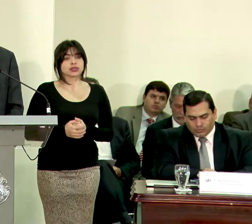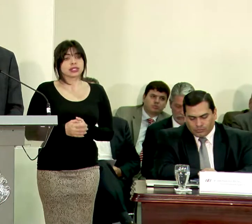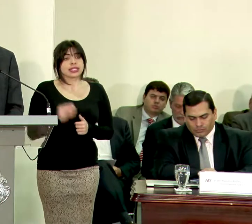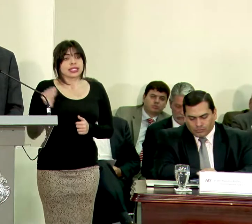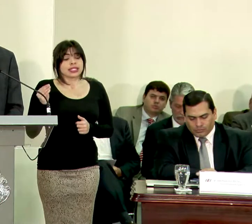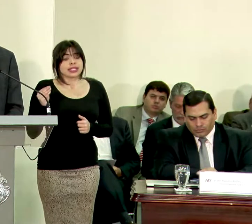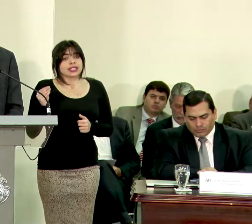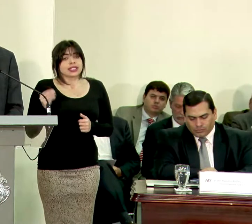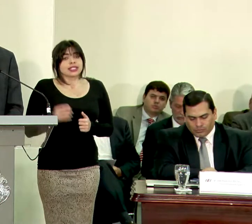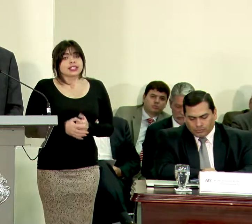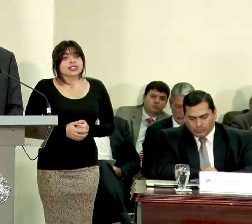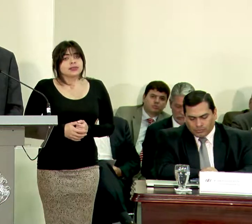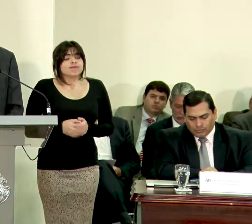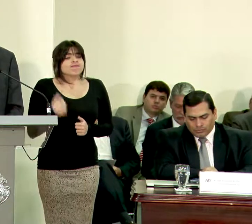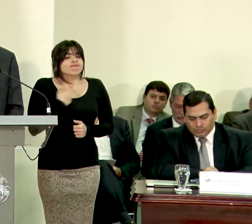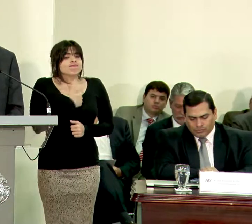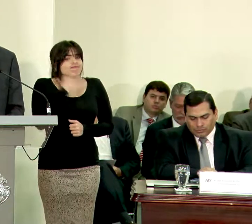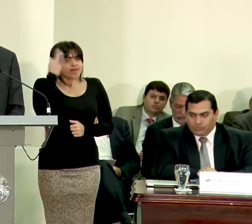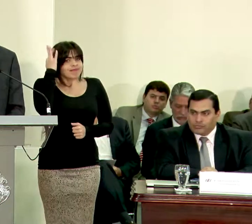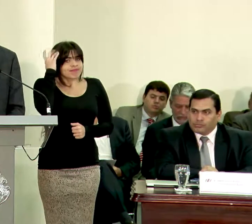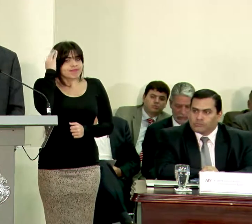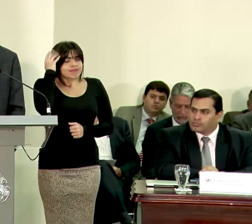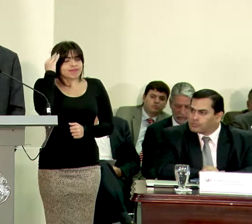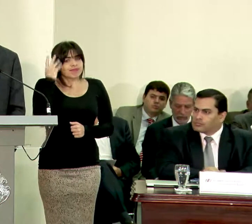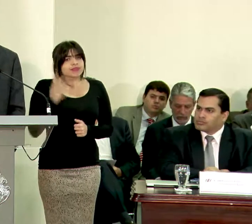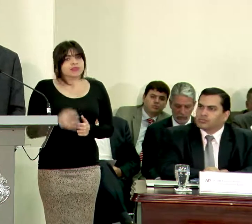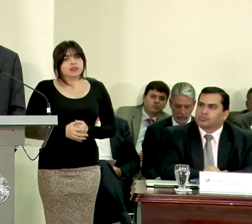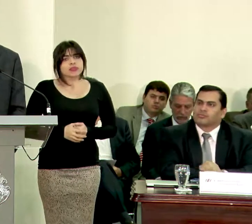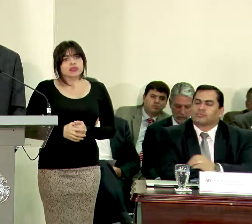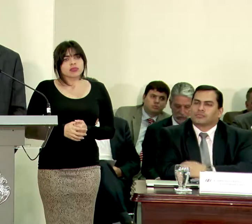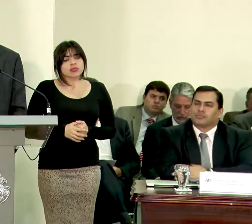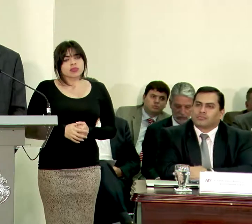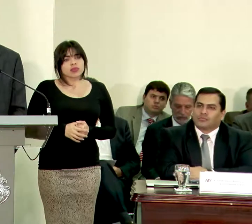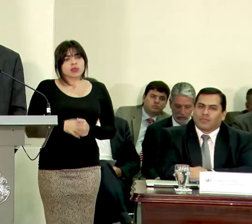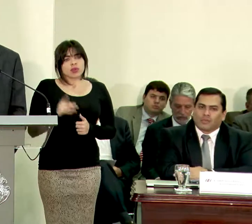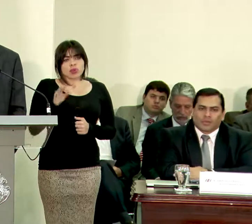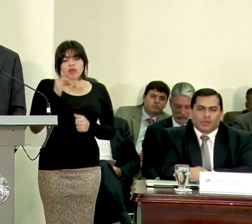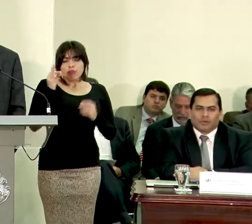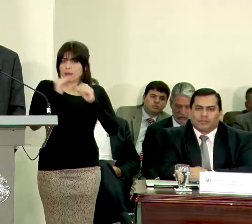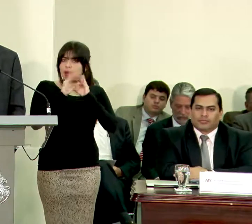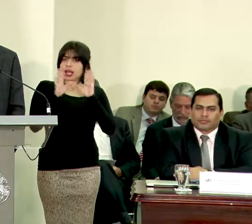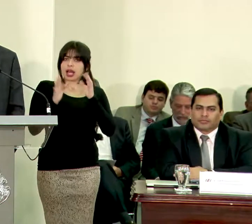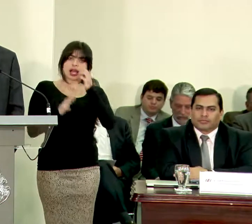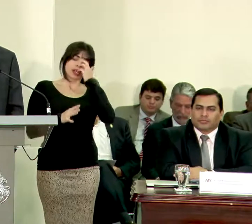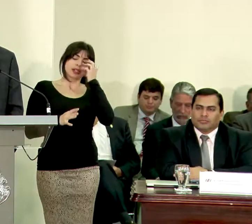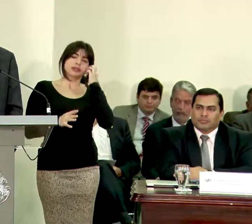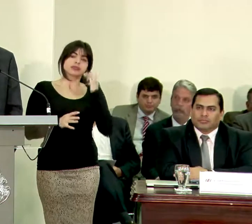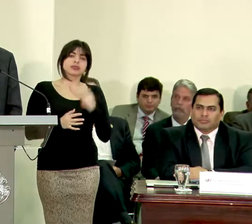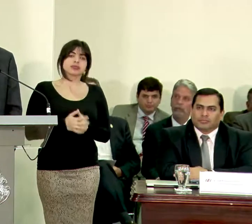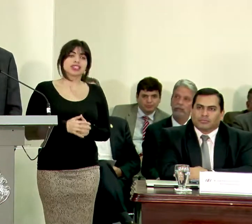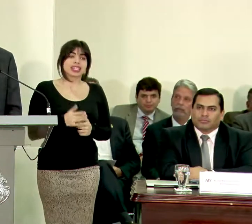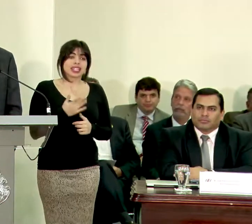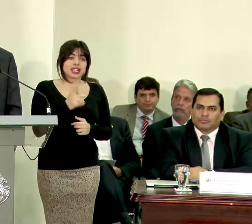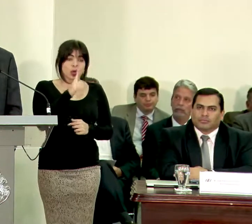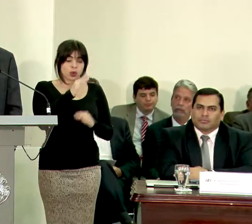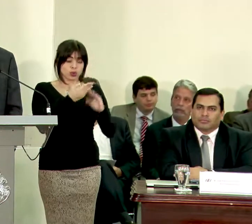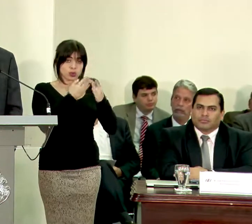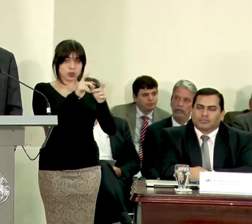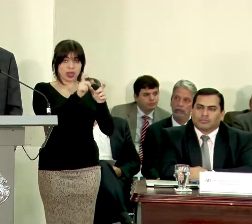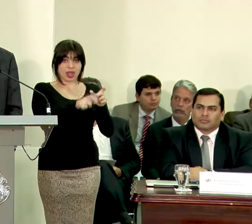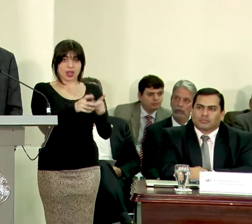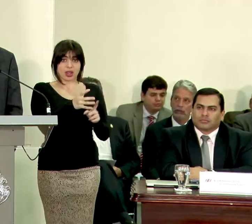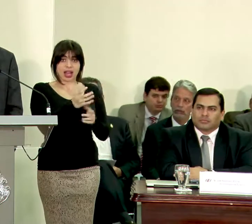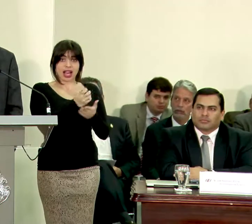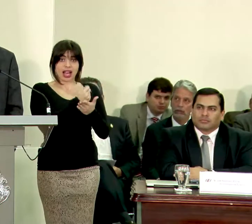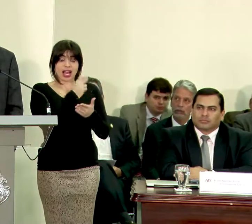Y nos preocupa de manera clara el hecho de que un ciudadano que